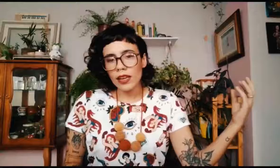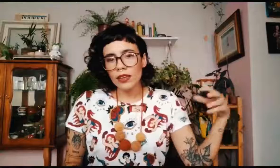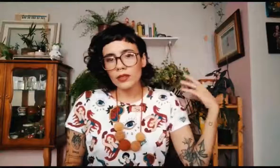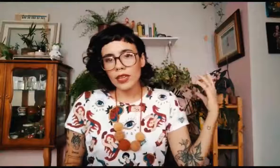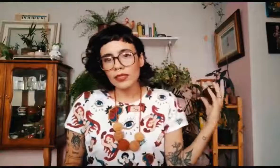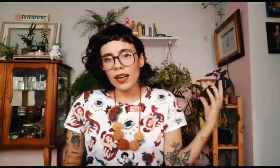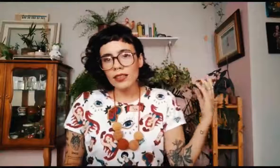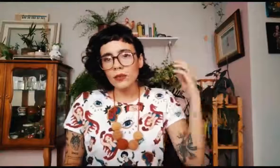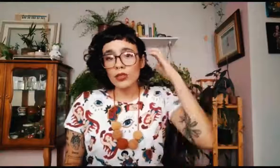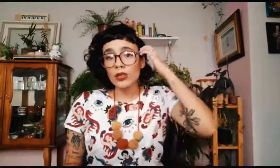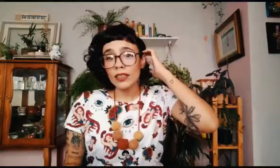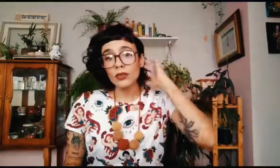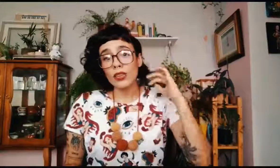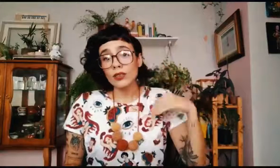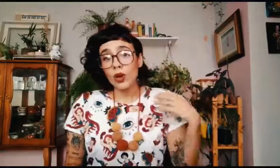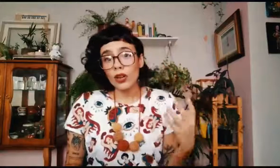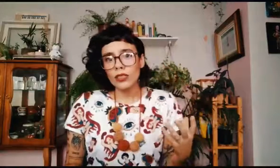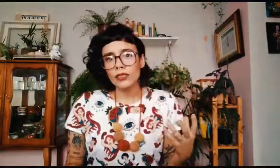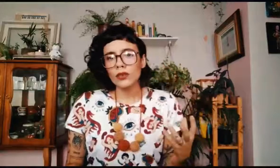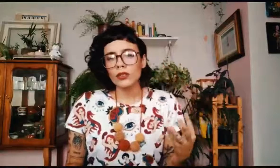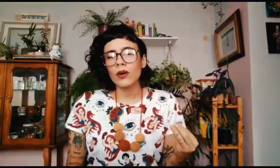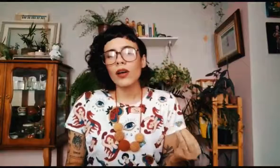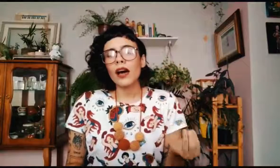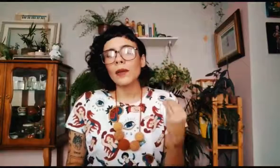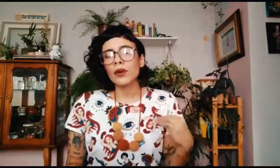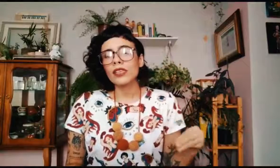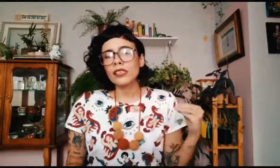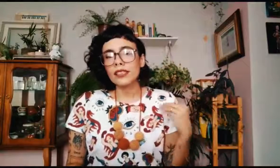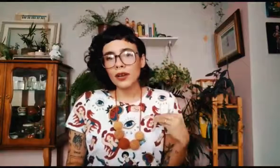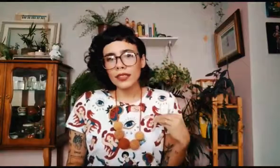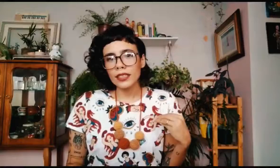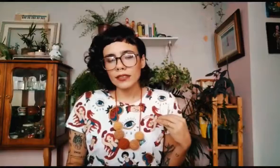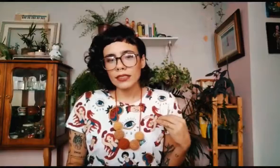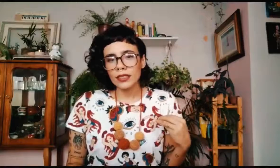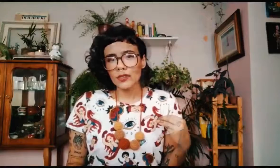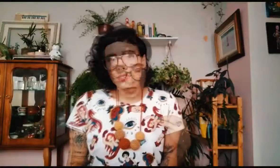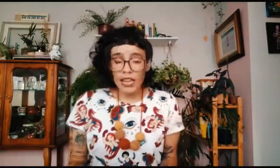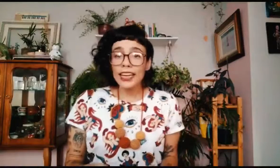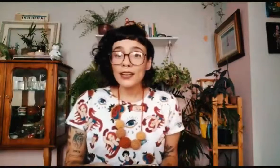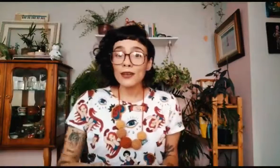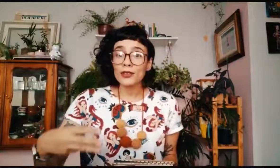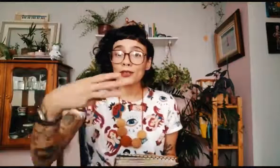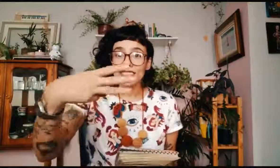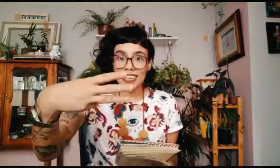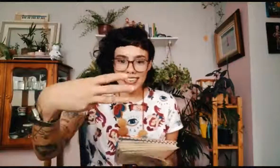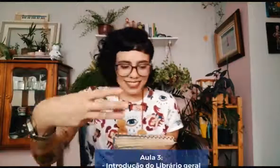há anos atrás, a história dessa inclusão, a importância da educação nessa inclusão. Encontro 3,